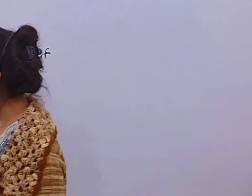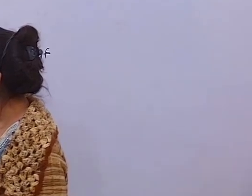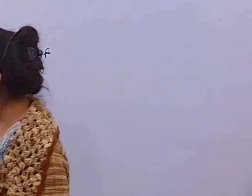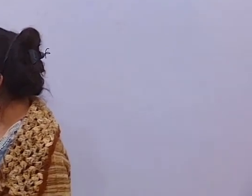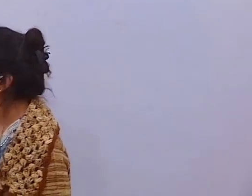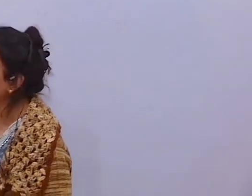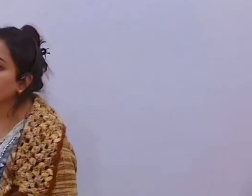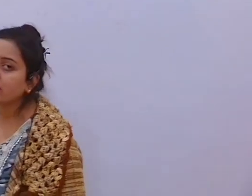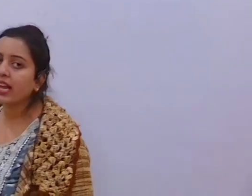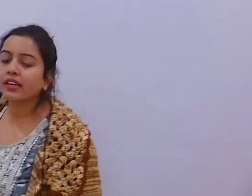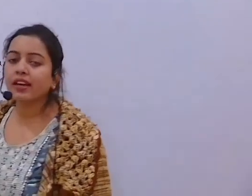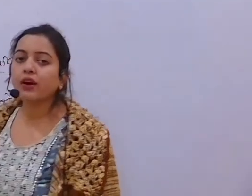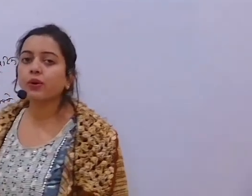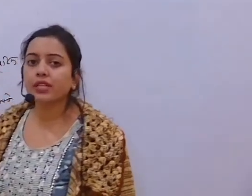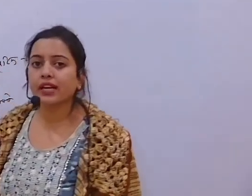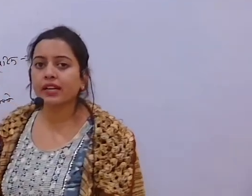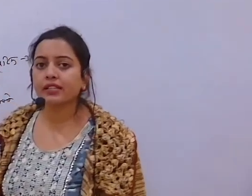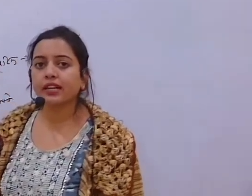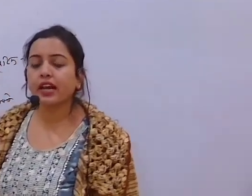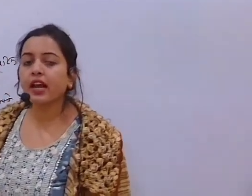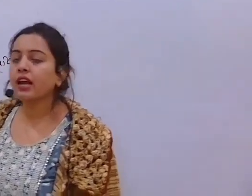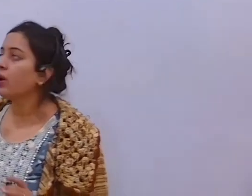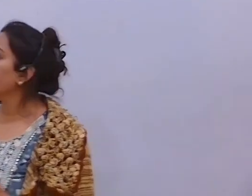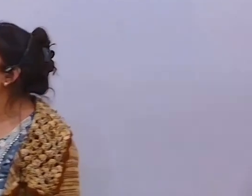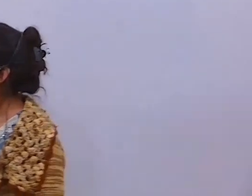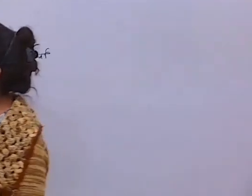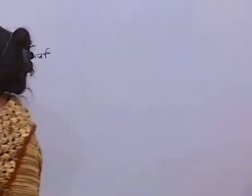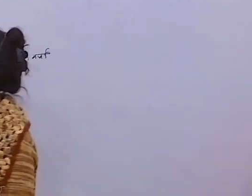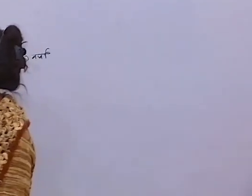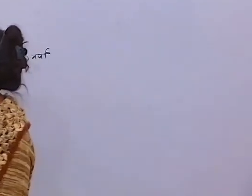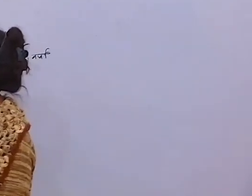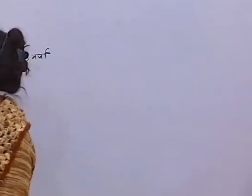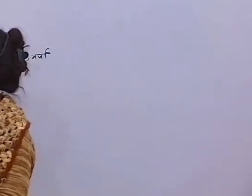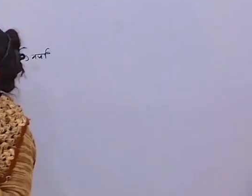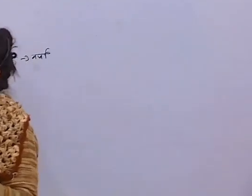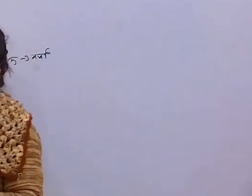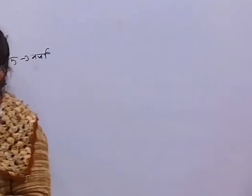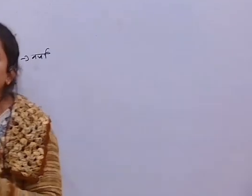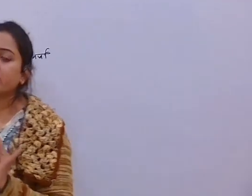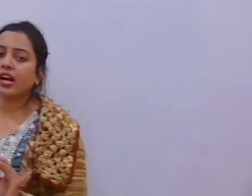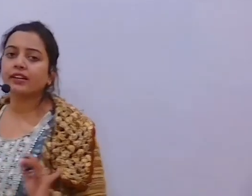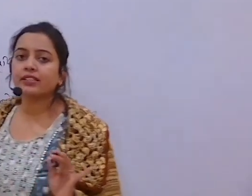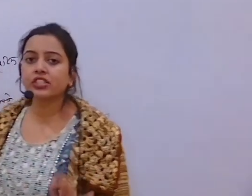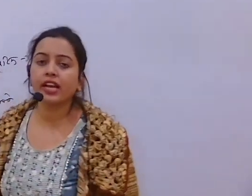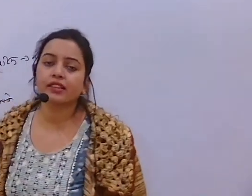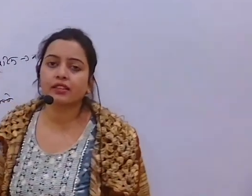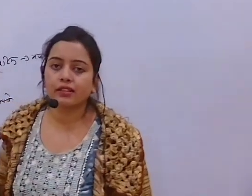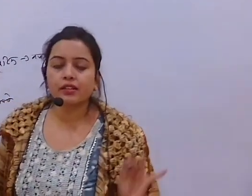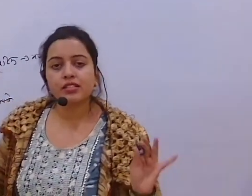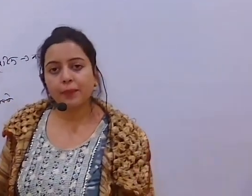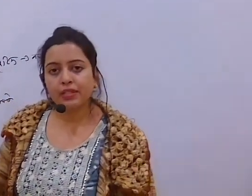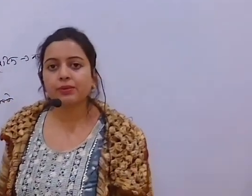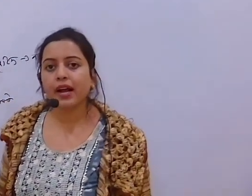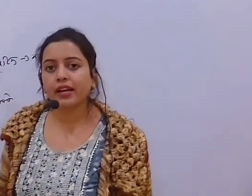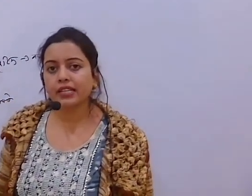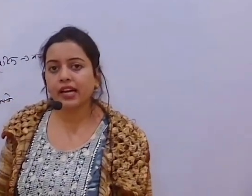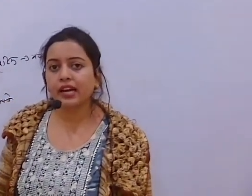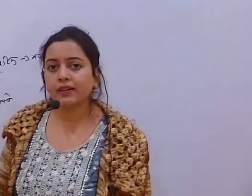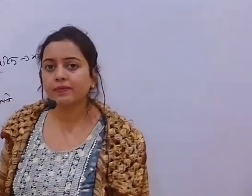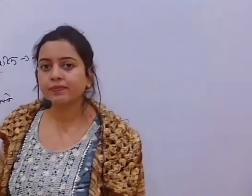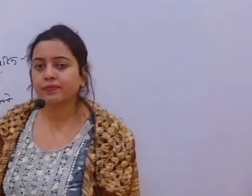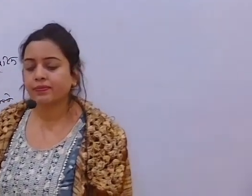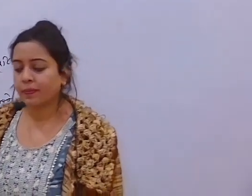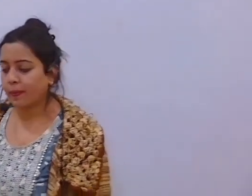कर रही है उस एरिया को क्या कहते हैं, उष्णकटिबंधीय अभिसरण क्षेत्र। समझ में आया